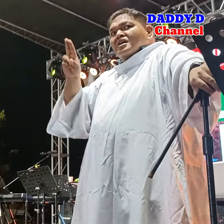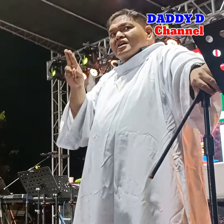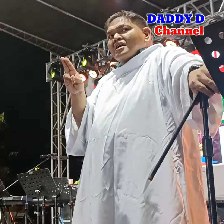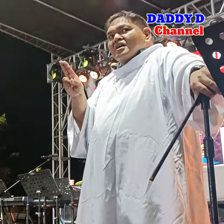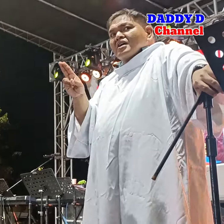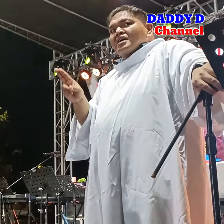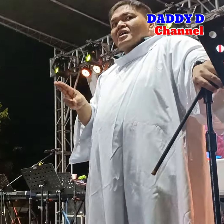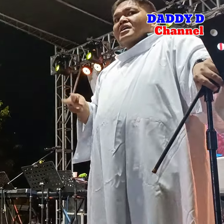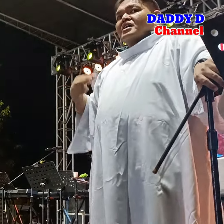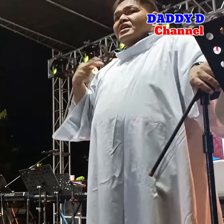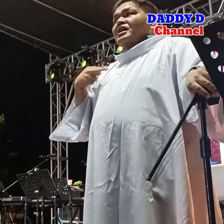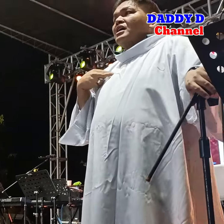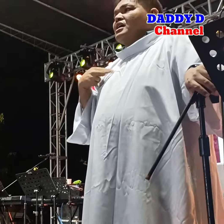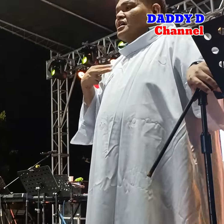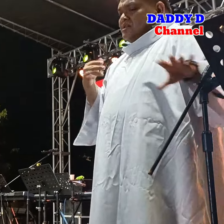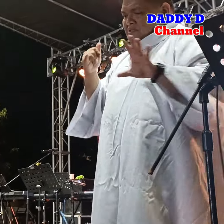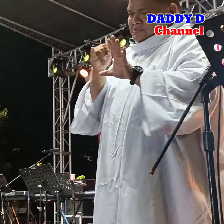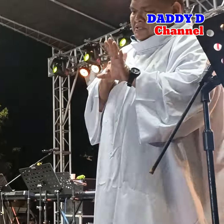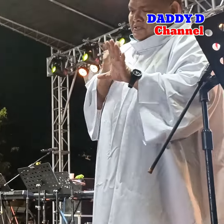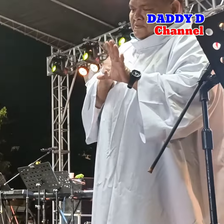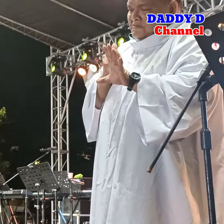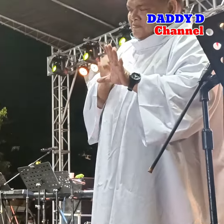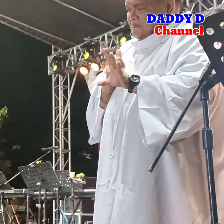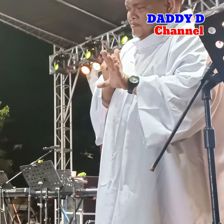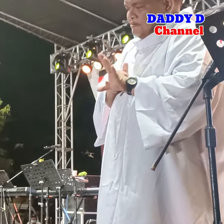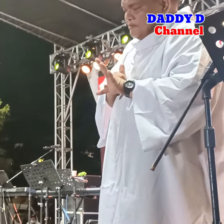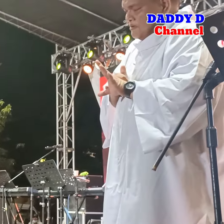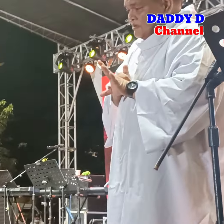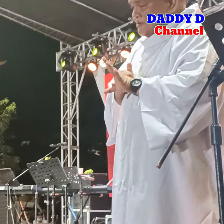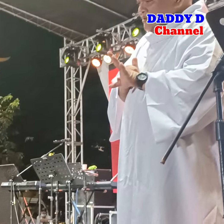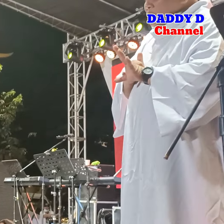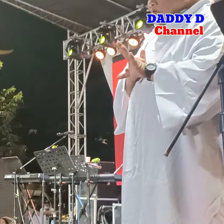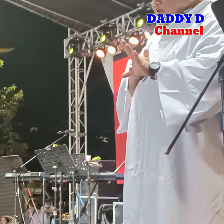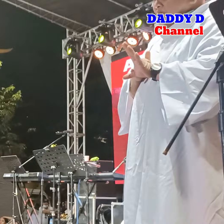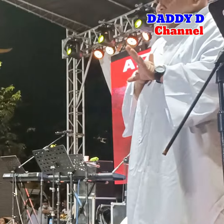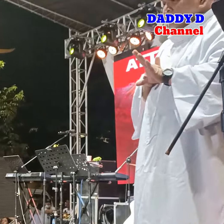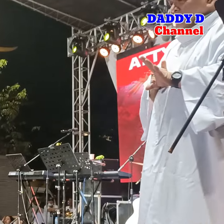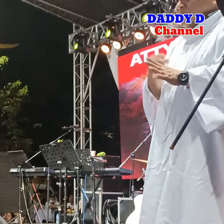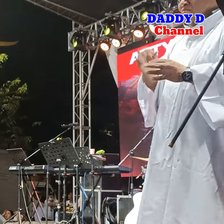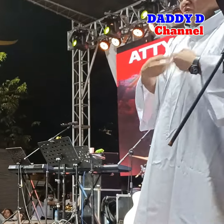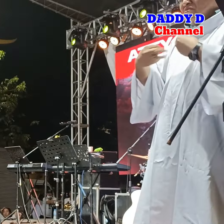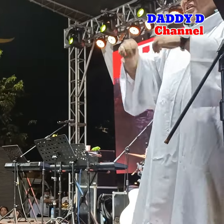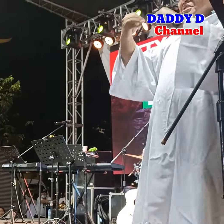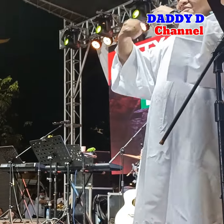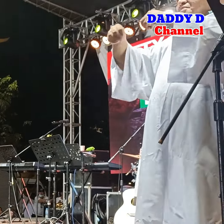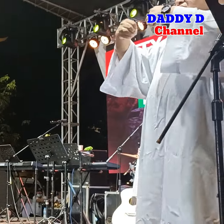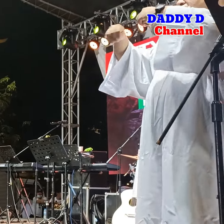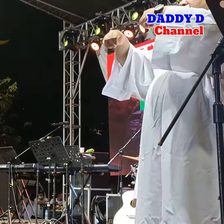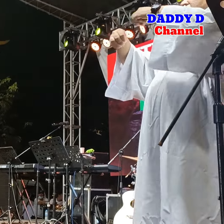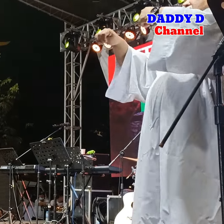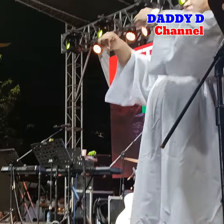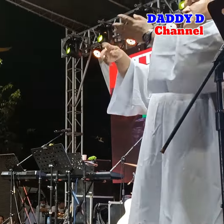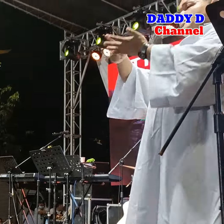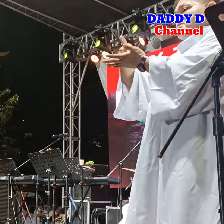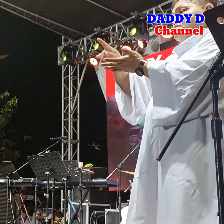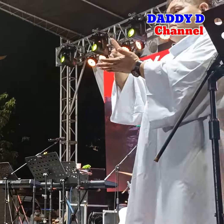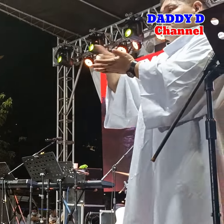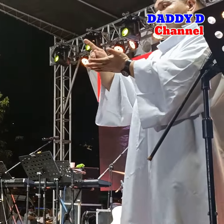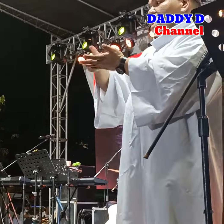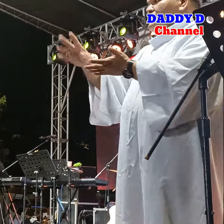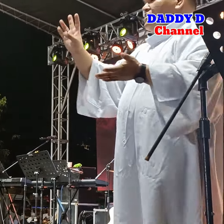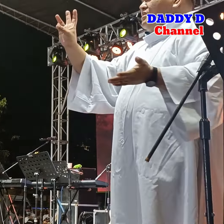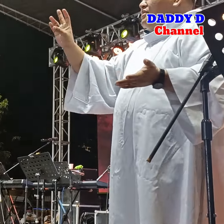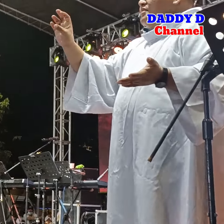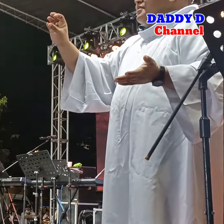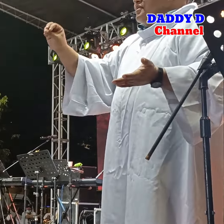mga kailangan sumakay ng jeep, yung mga bumibili sa palengke, yung mga nagbabayad ng 60